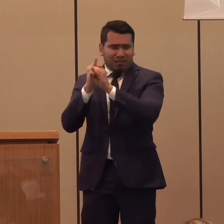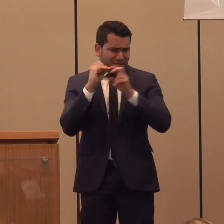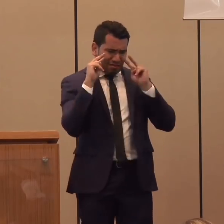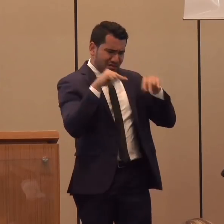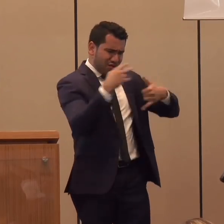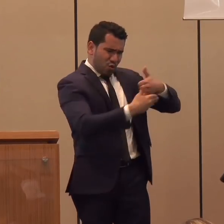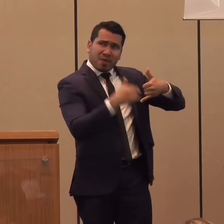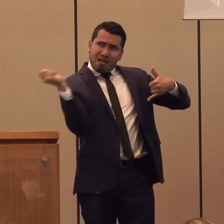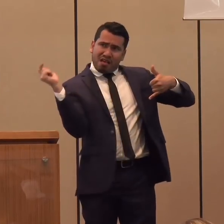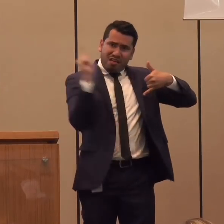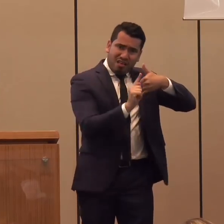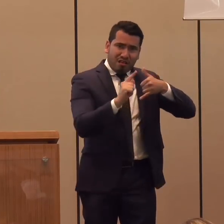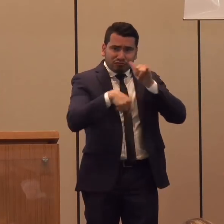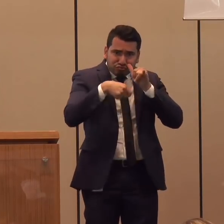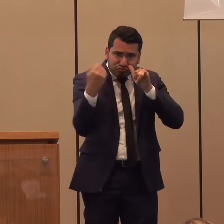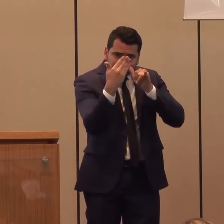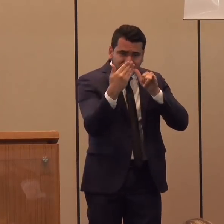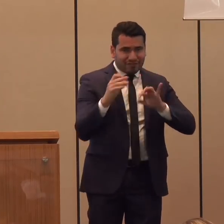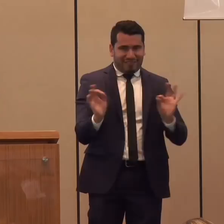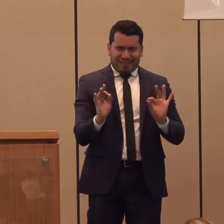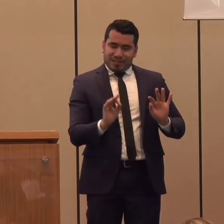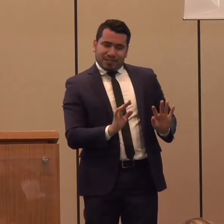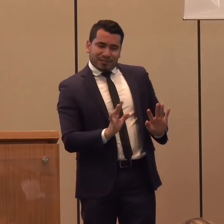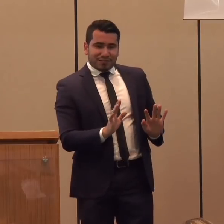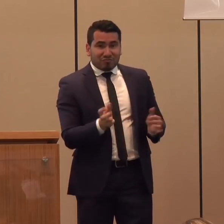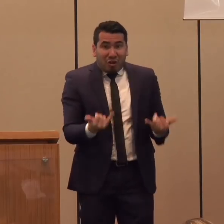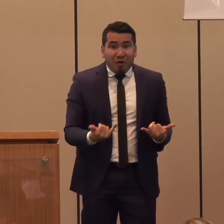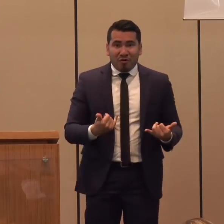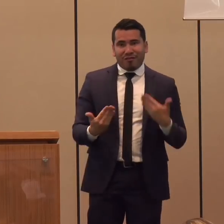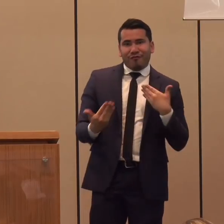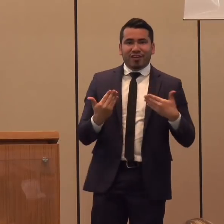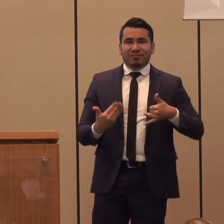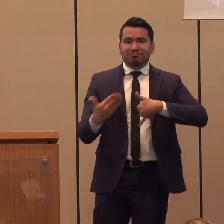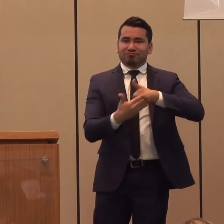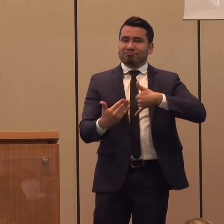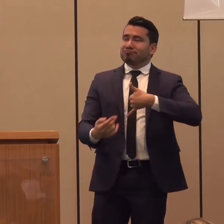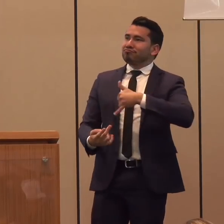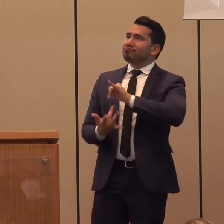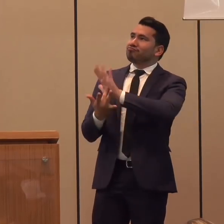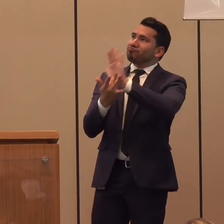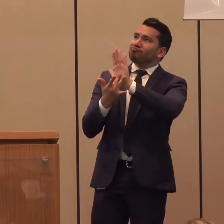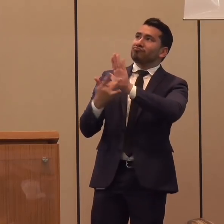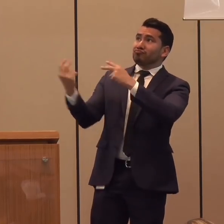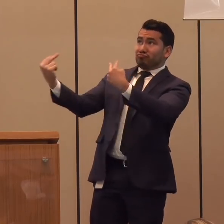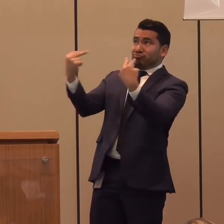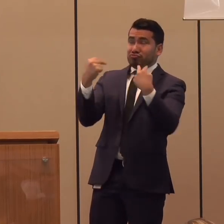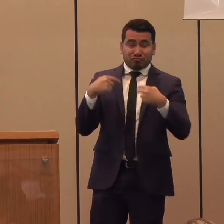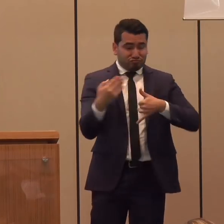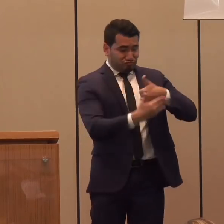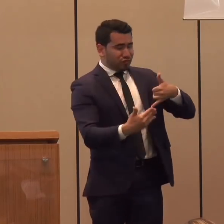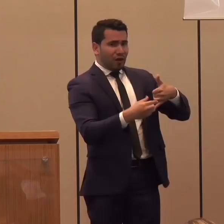una confianza como dice la ministra que es fundamental para cambiar la percepción del país